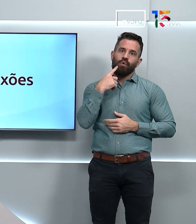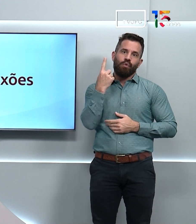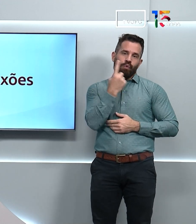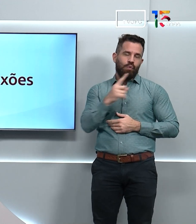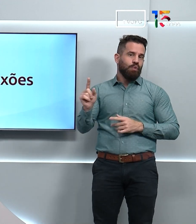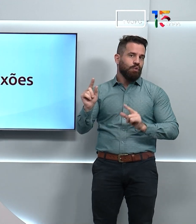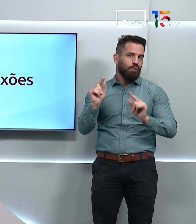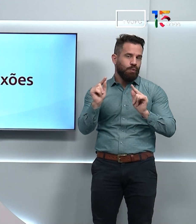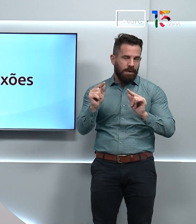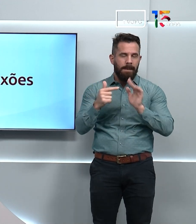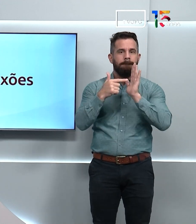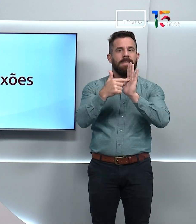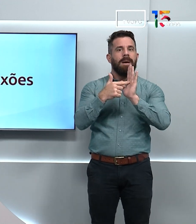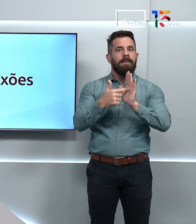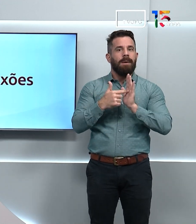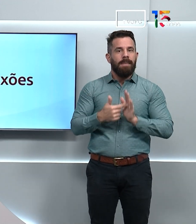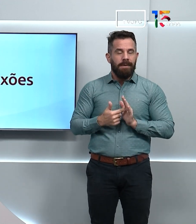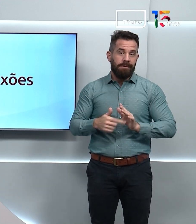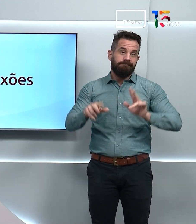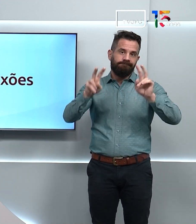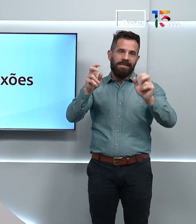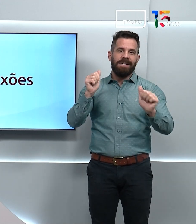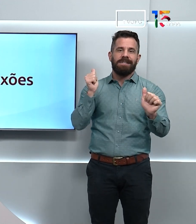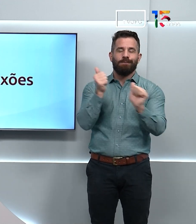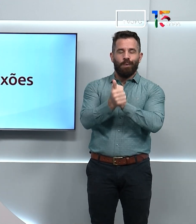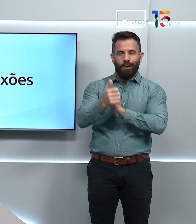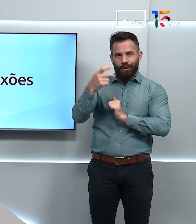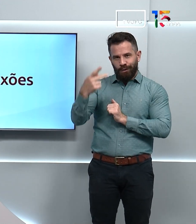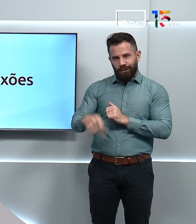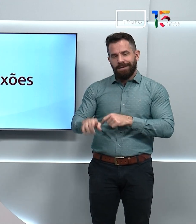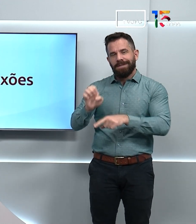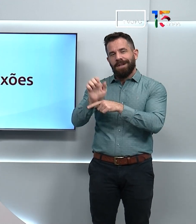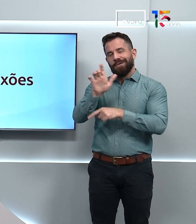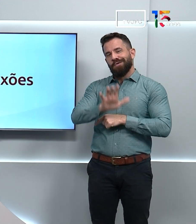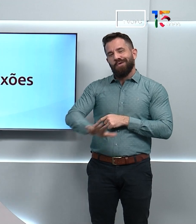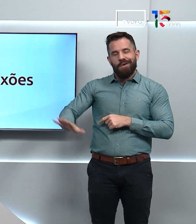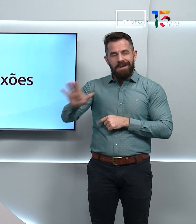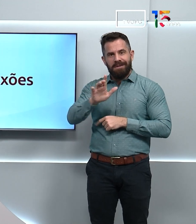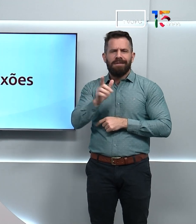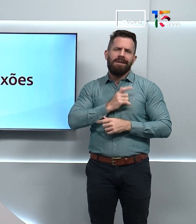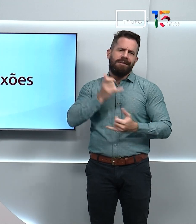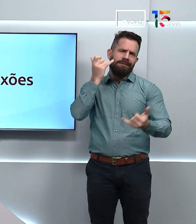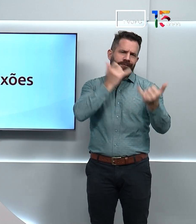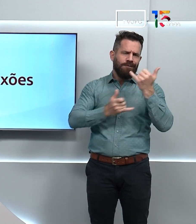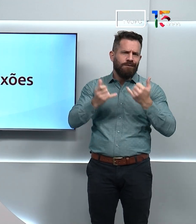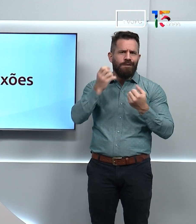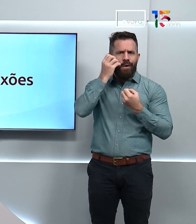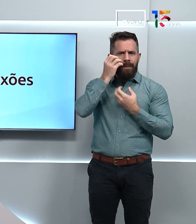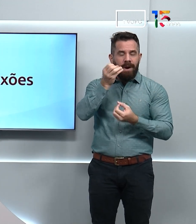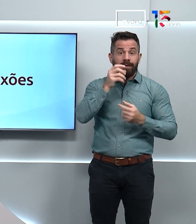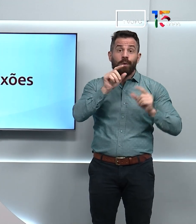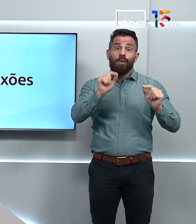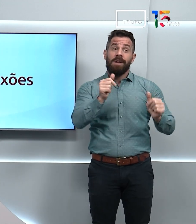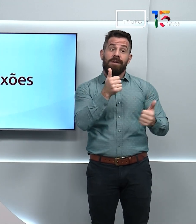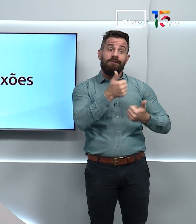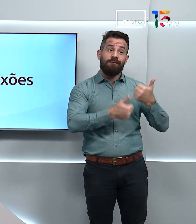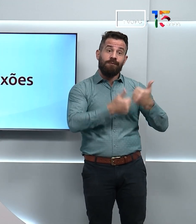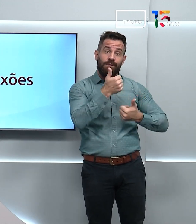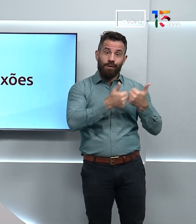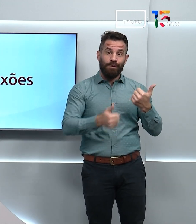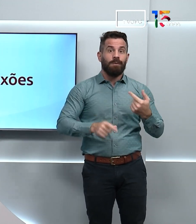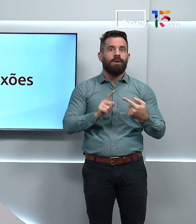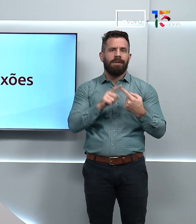te contando sobre as atualizações do esporte aqui em Goiás. Tem informações sobre futebol e também sobre